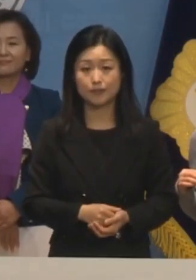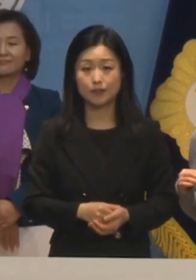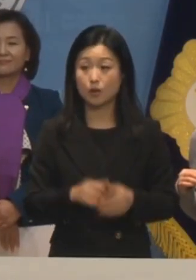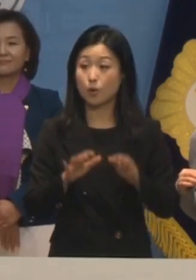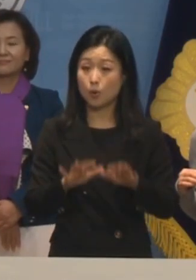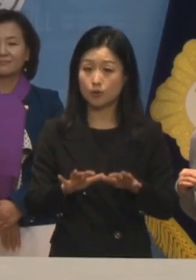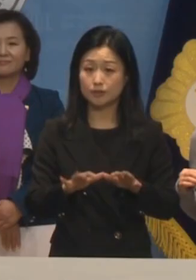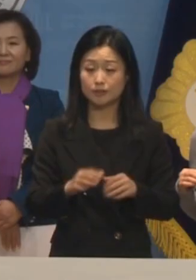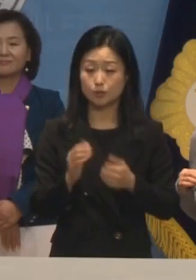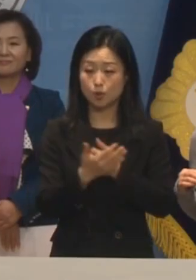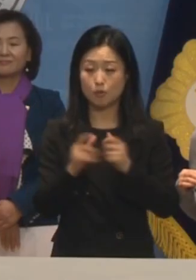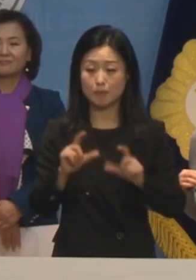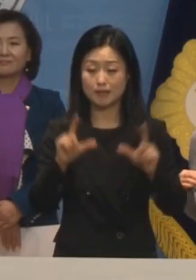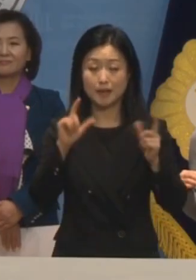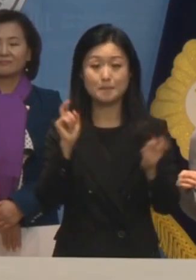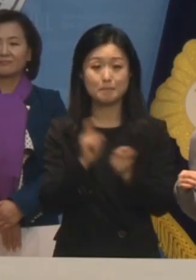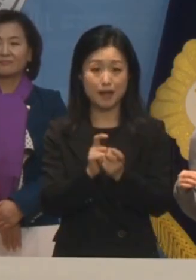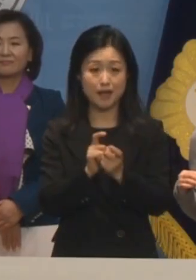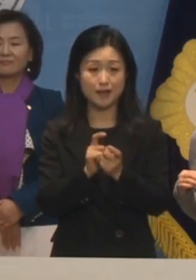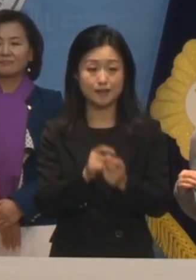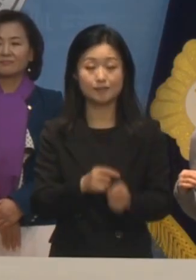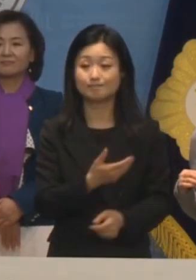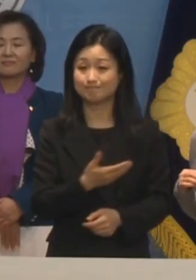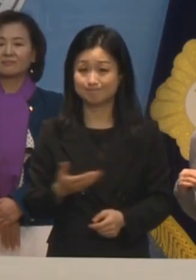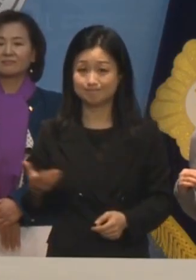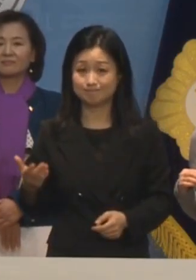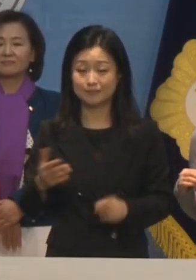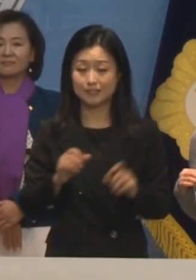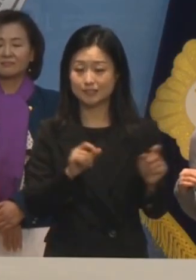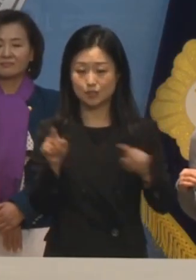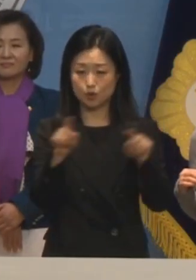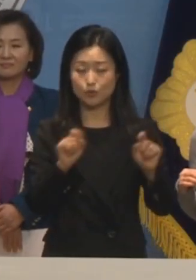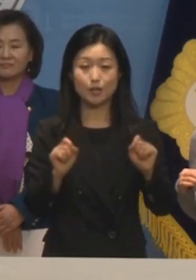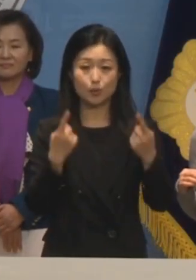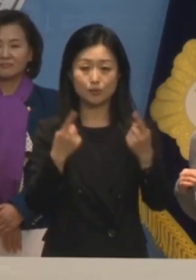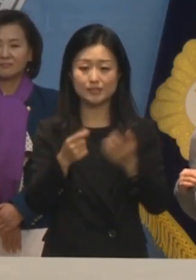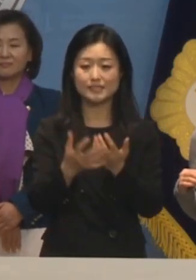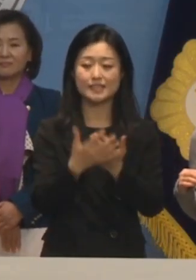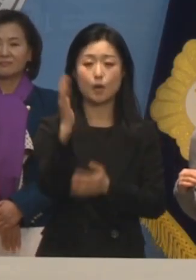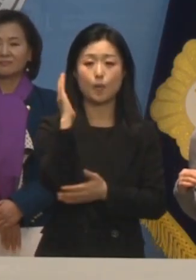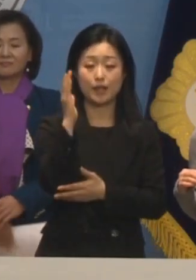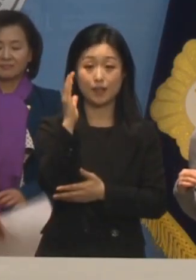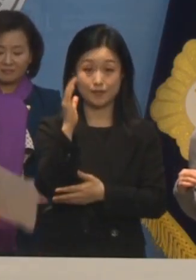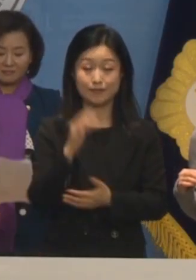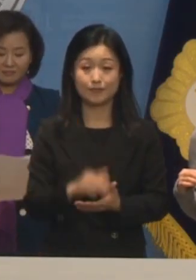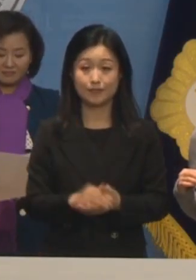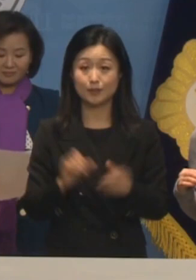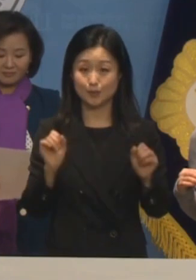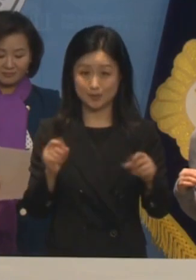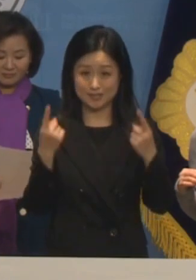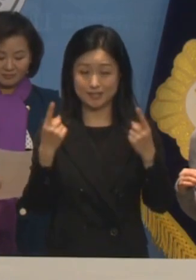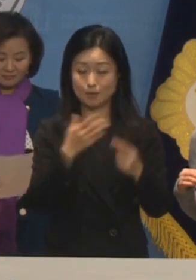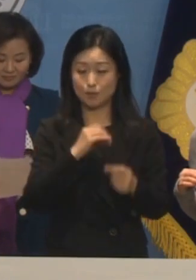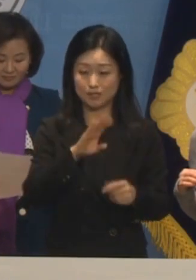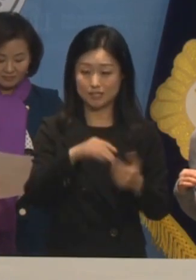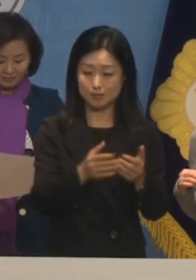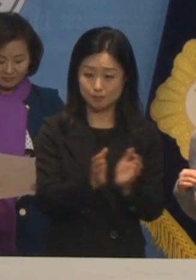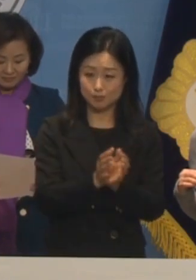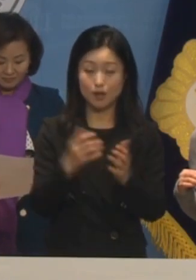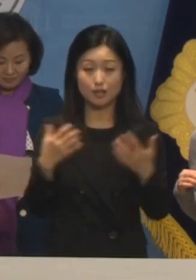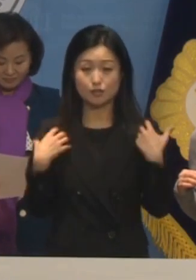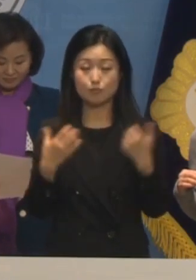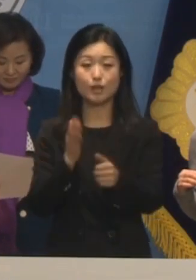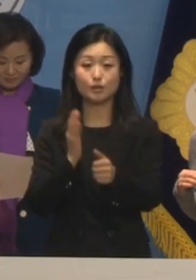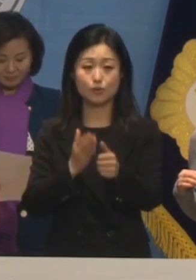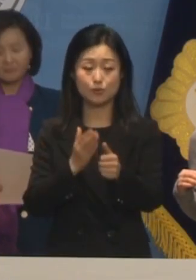오늘 돌봄의 날을 맞은 우리 노조는 전국 동시다발 기자회견을 통해 복지부와 정부에